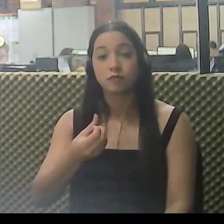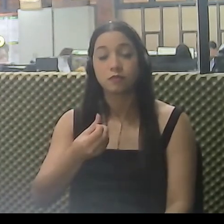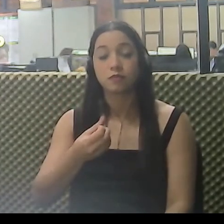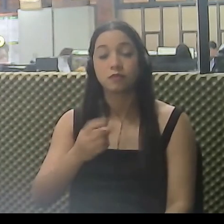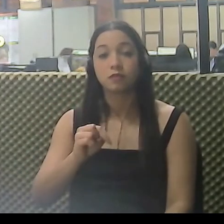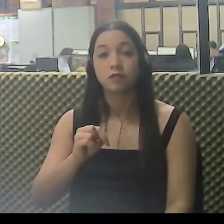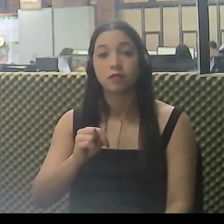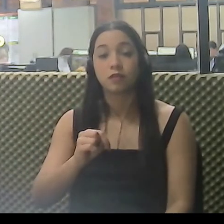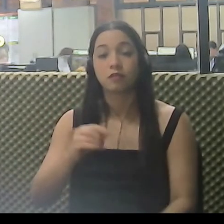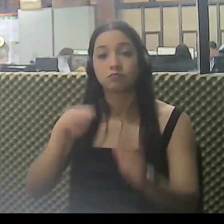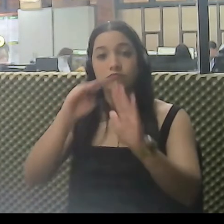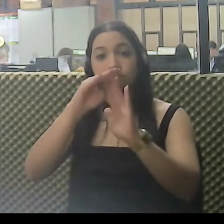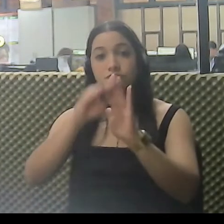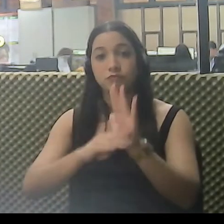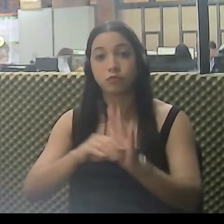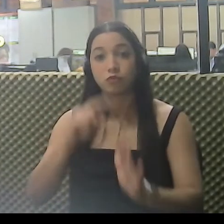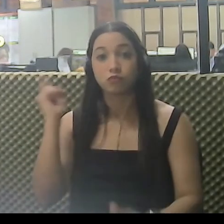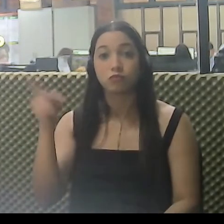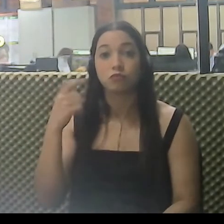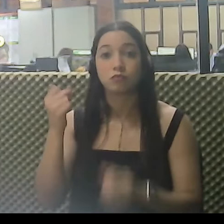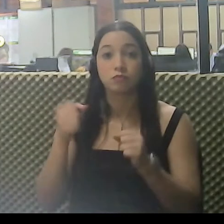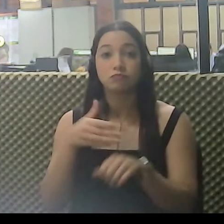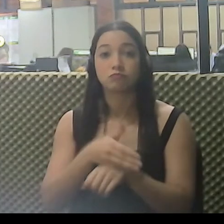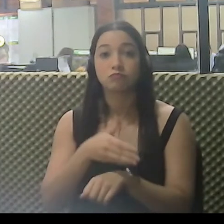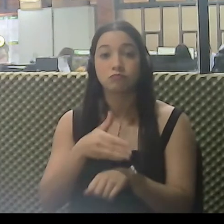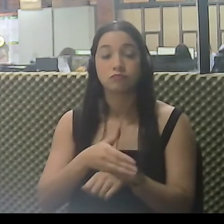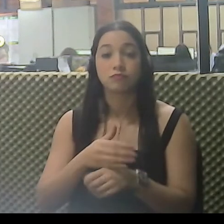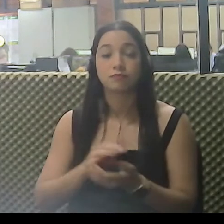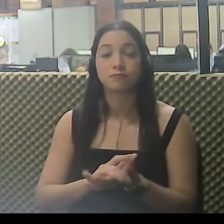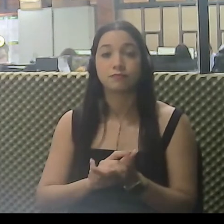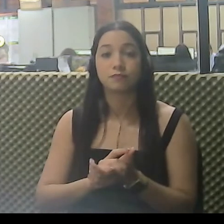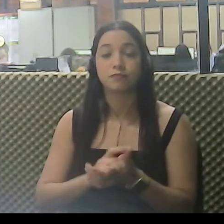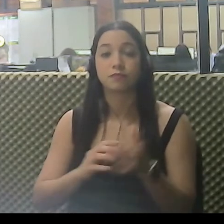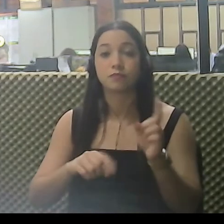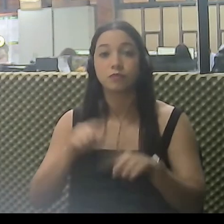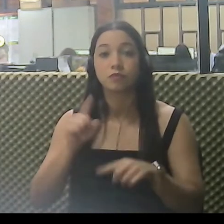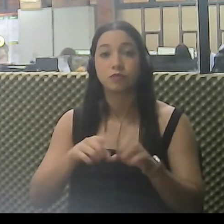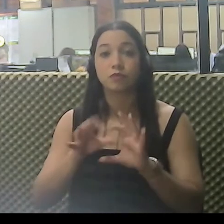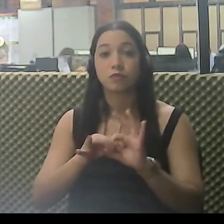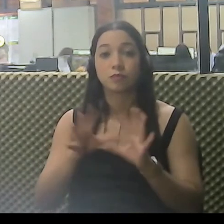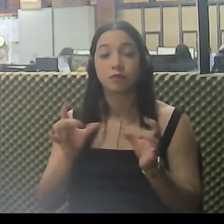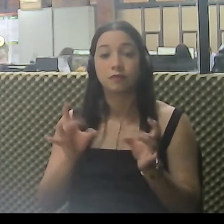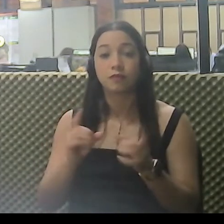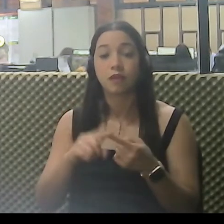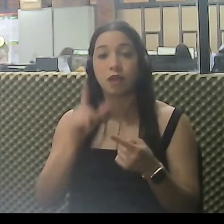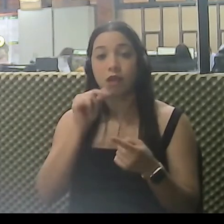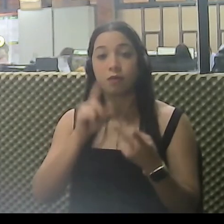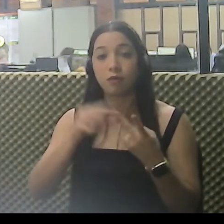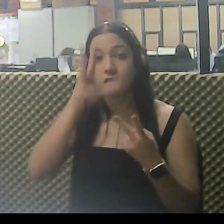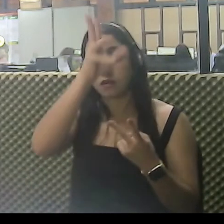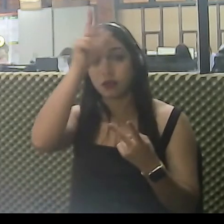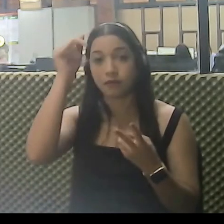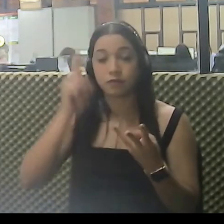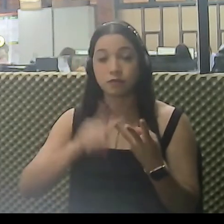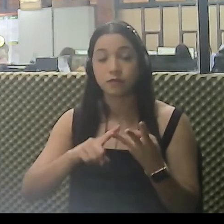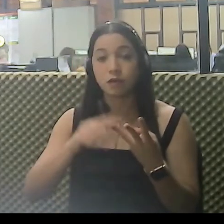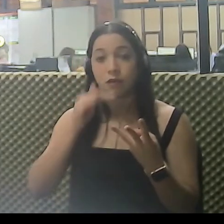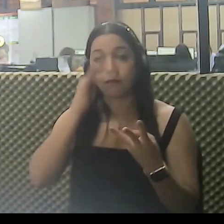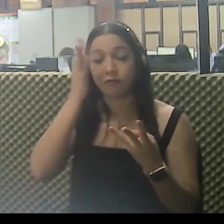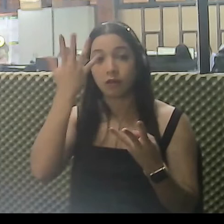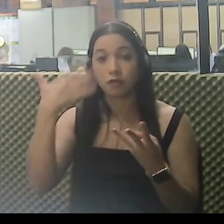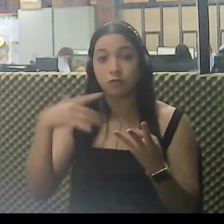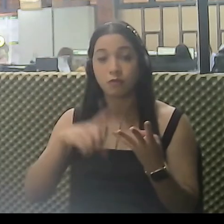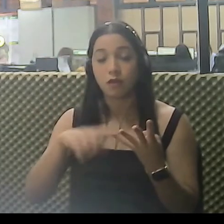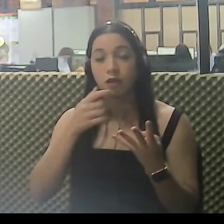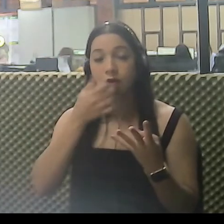homologação. Todos poderão participar. Os produtos autorizados a serem vendidos são a água, refrigerante, as flores naturais